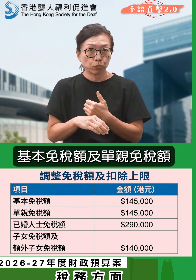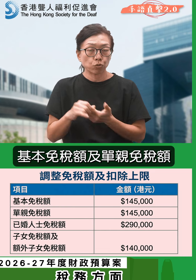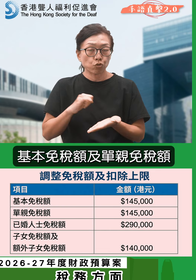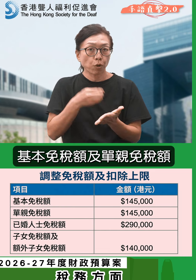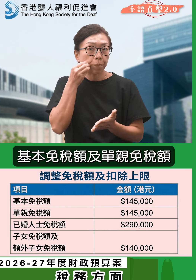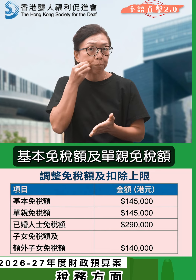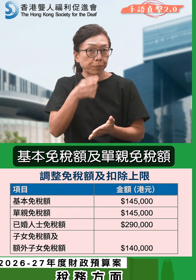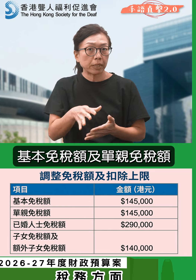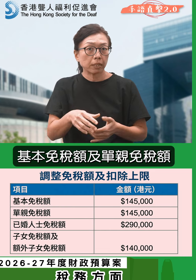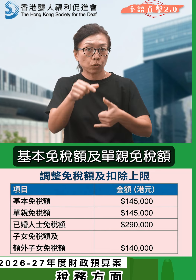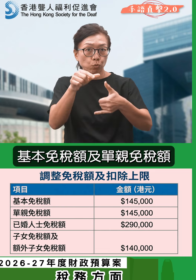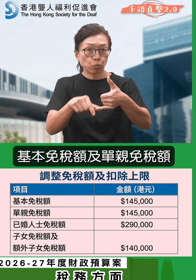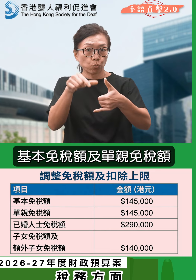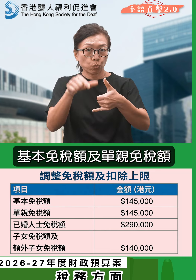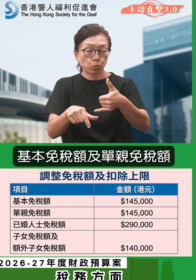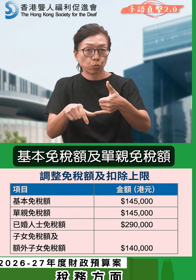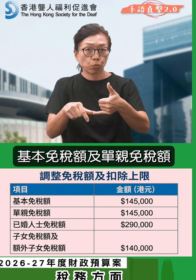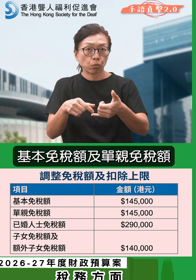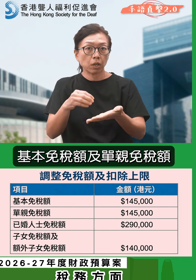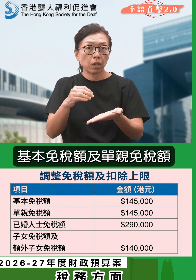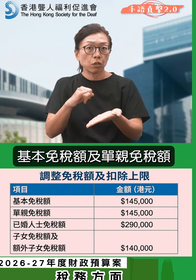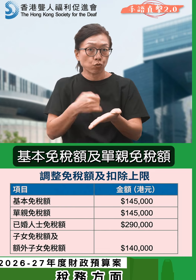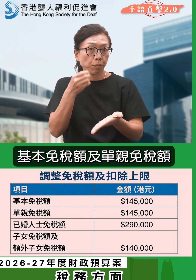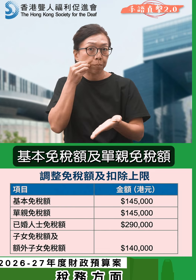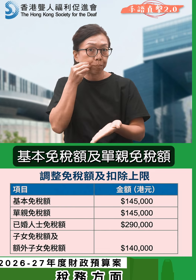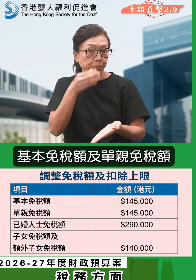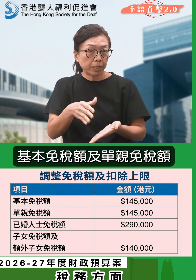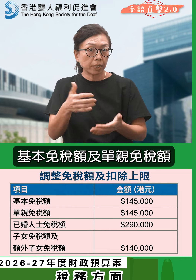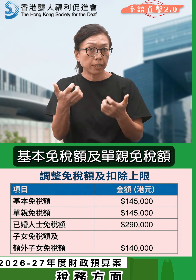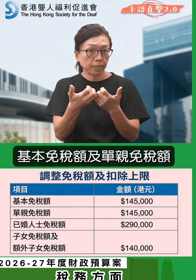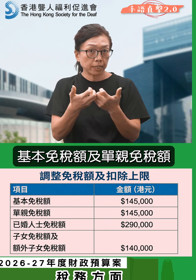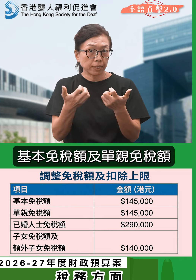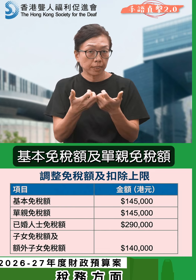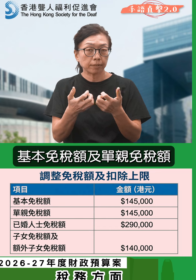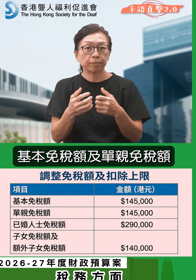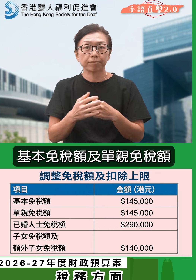基本免稅額及單親免稅額